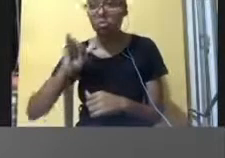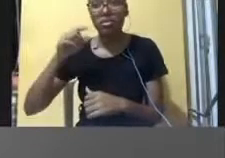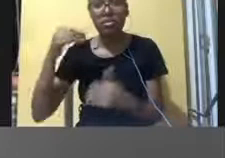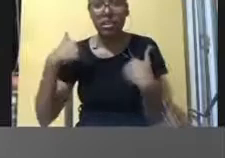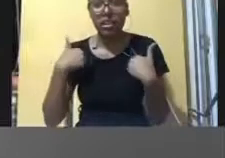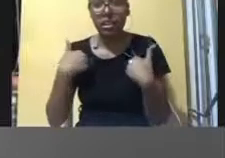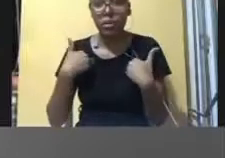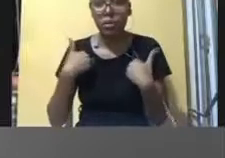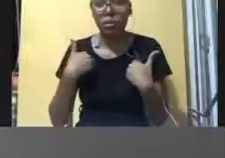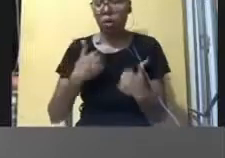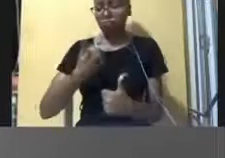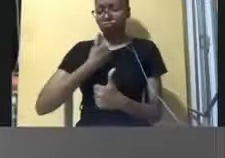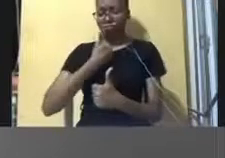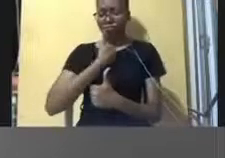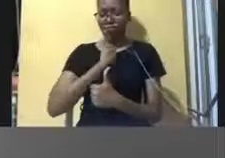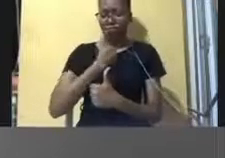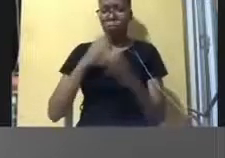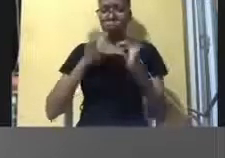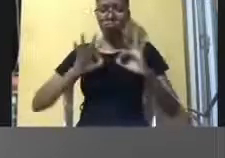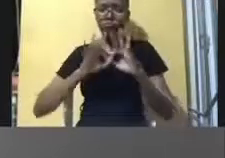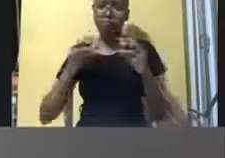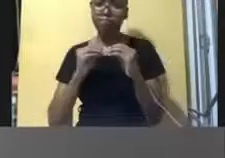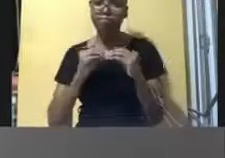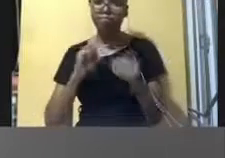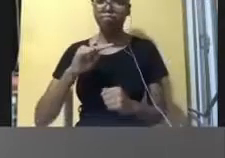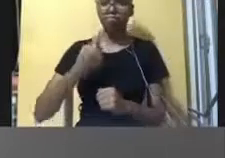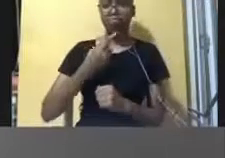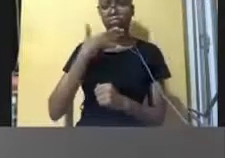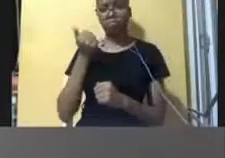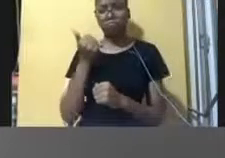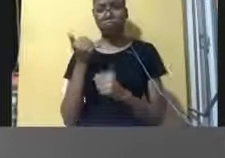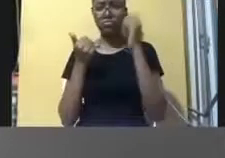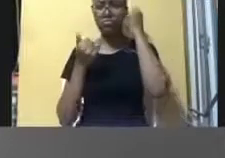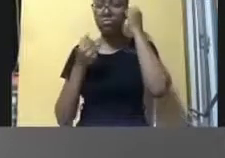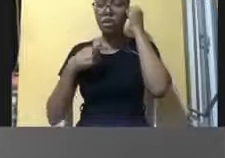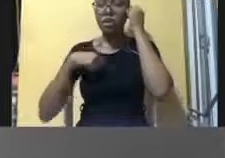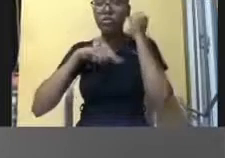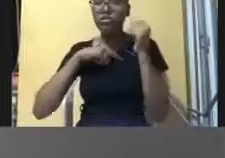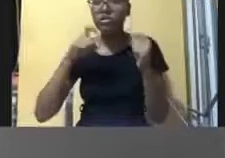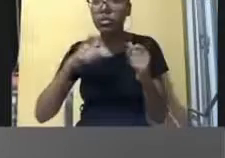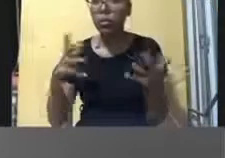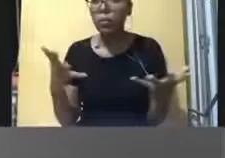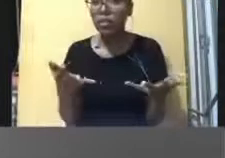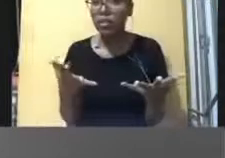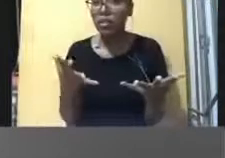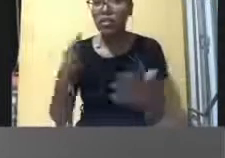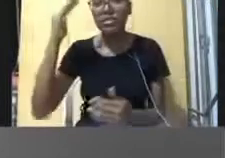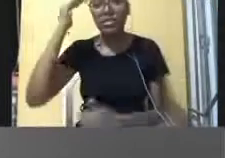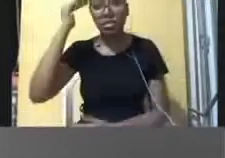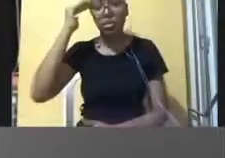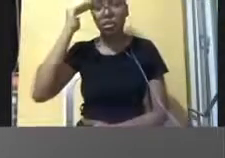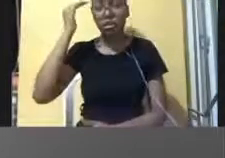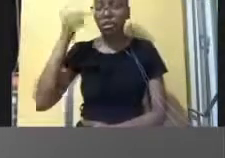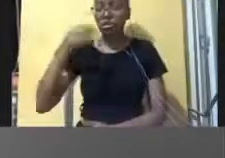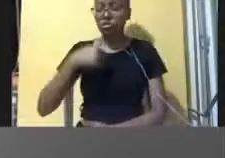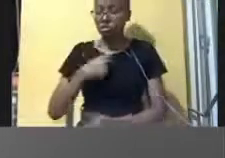etnocéntricos, todos. Lo que tenemos que es ser consciente de eso, ser consciente. Yo soy una